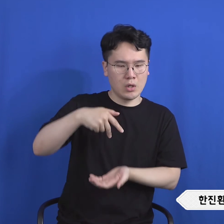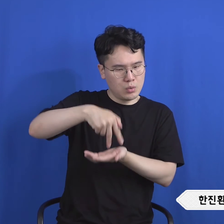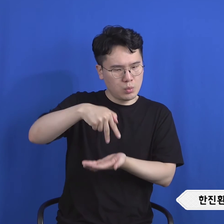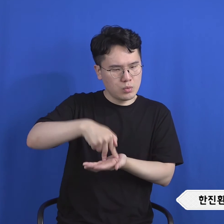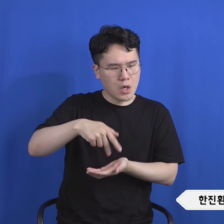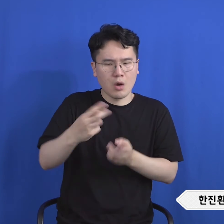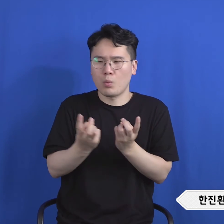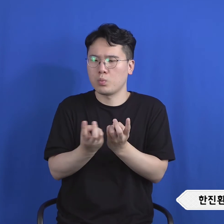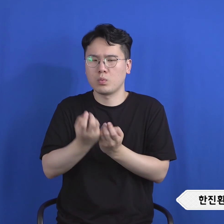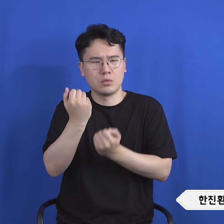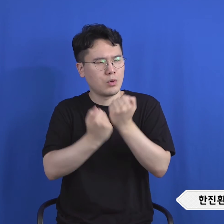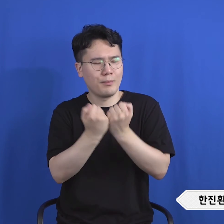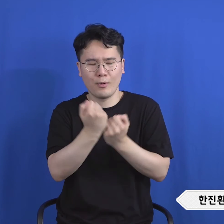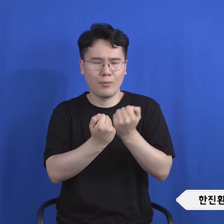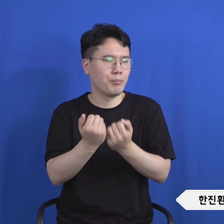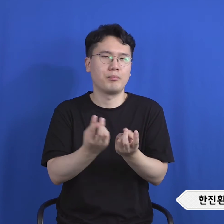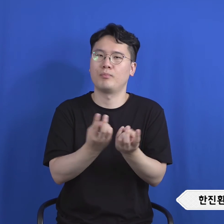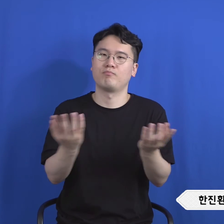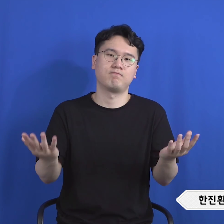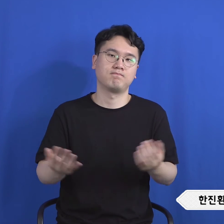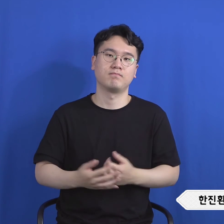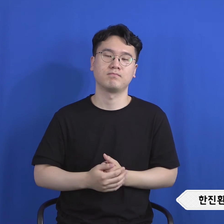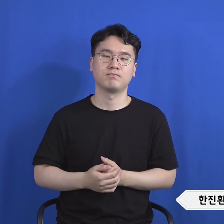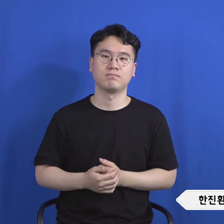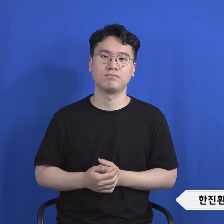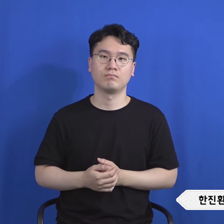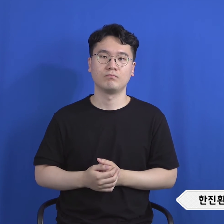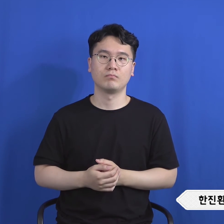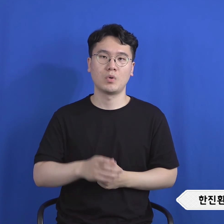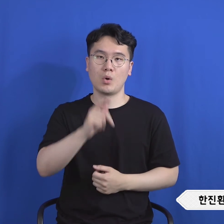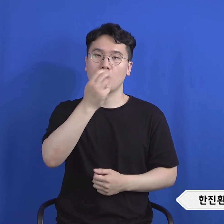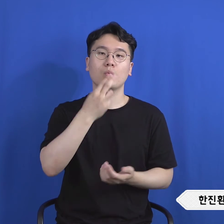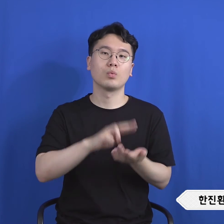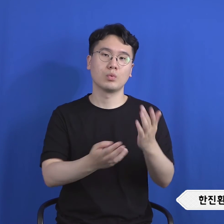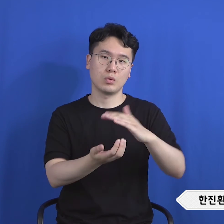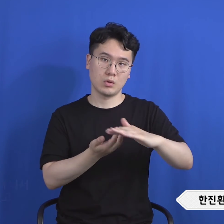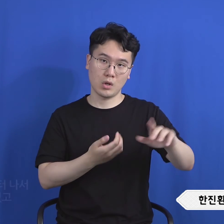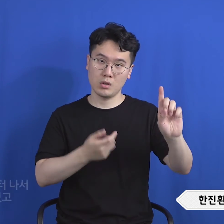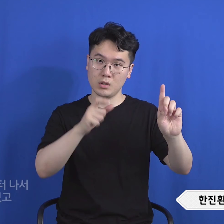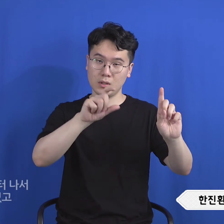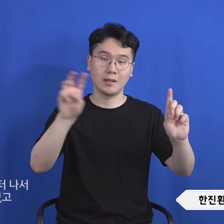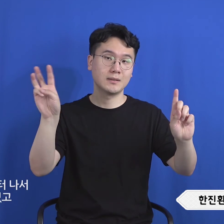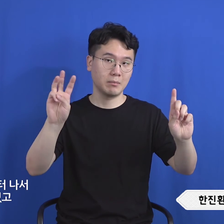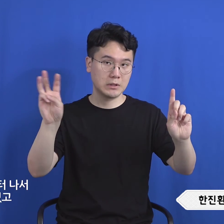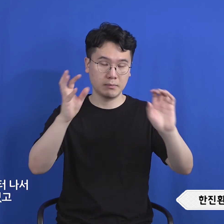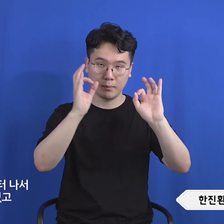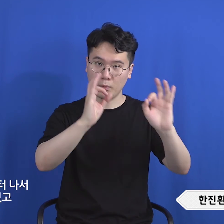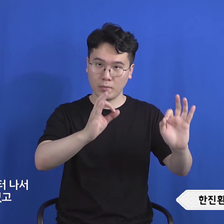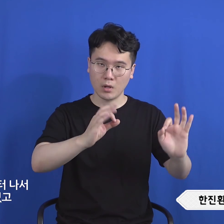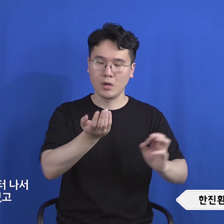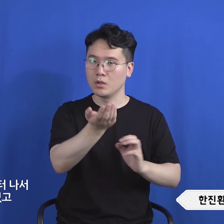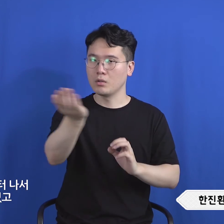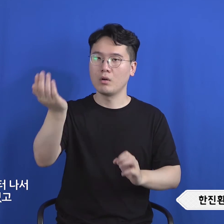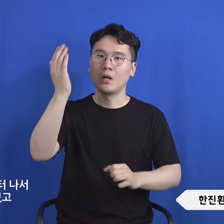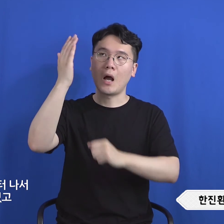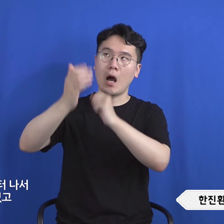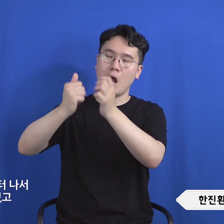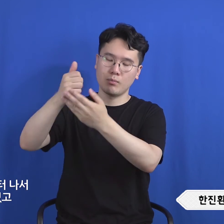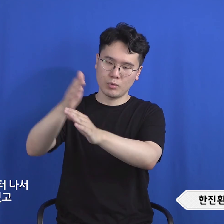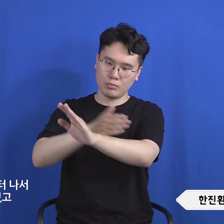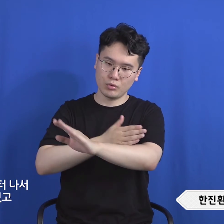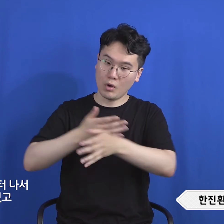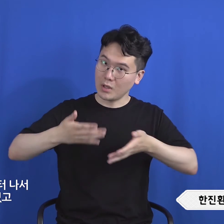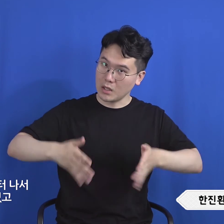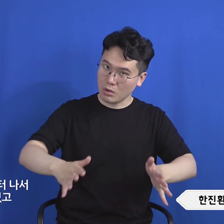존재 자체를 어떻게 설명을 할 수가 없기 때문입니다. 고린도전서 1장 30절부터 보면 너희는